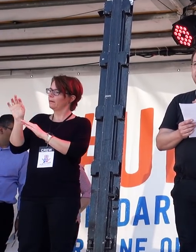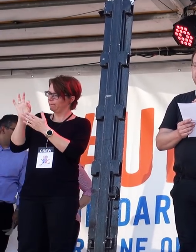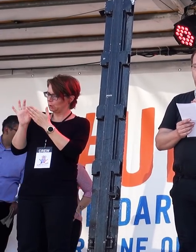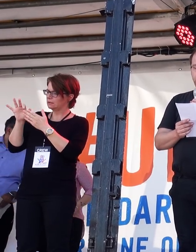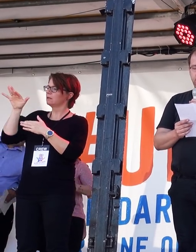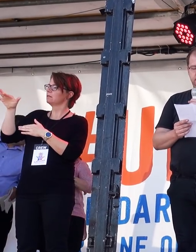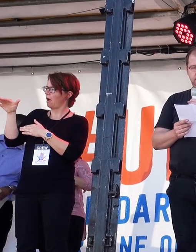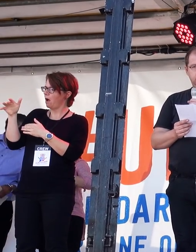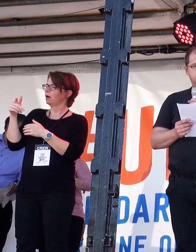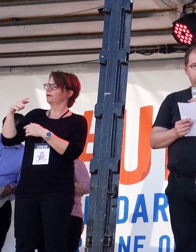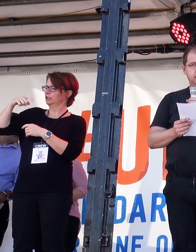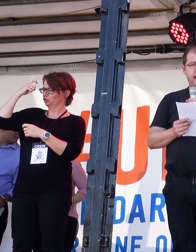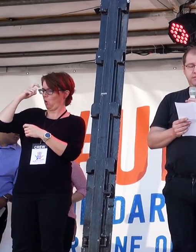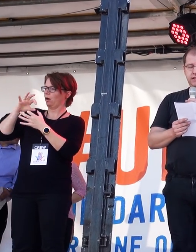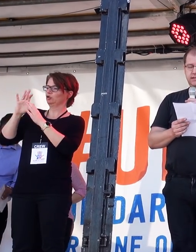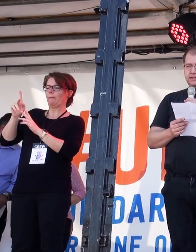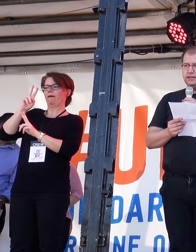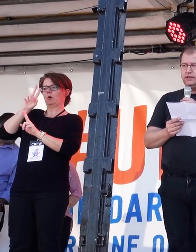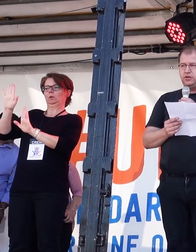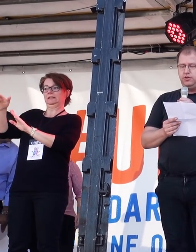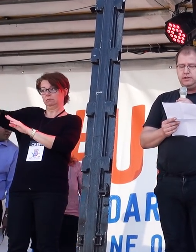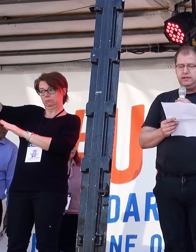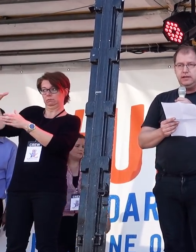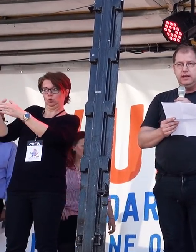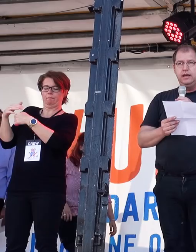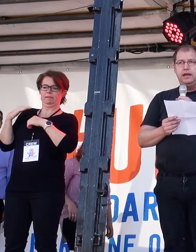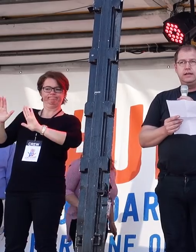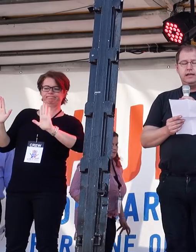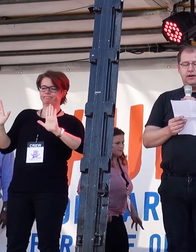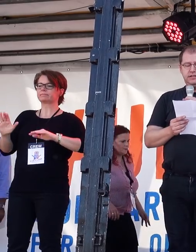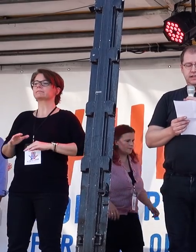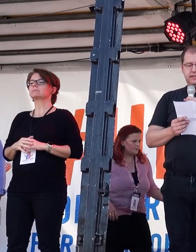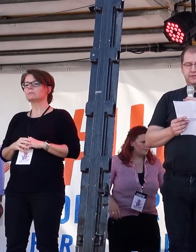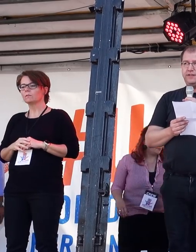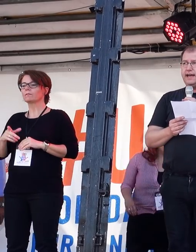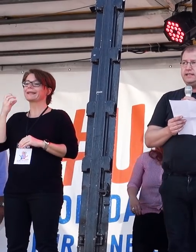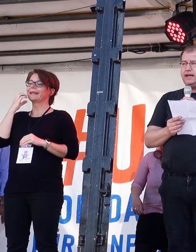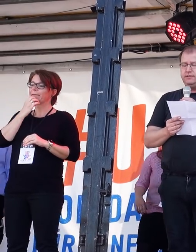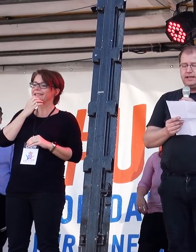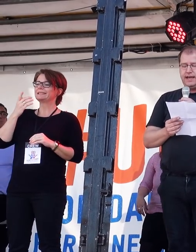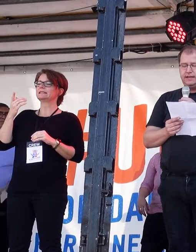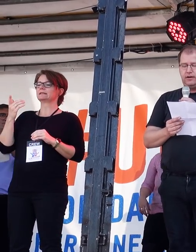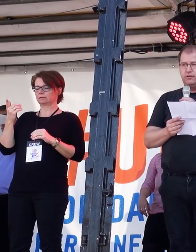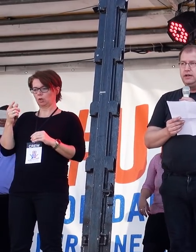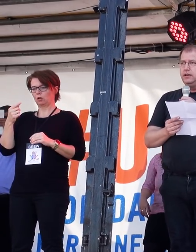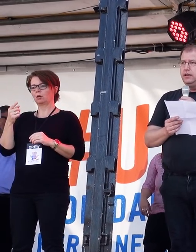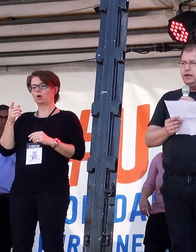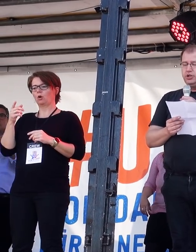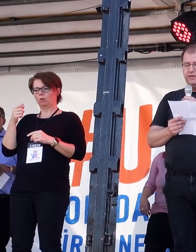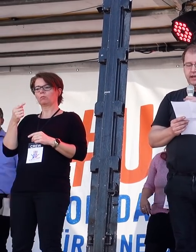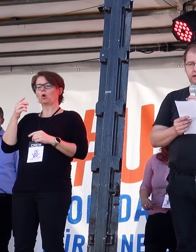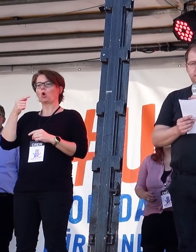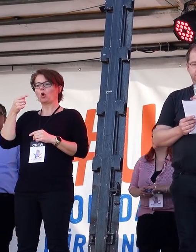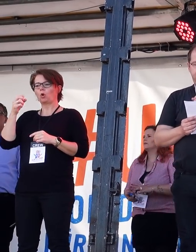all diesen Orten, Chemnitz, in Köthen, in Klausnitz, in Freital und in Heidenau,